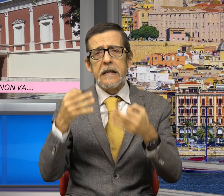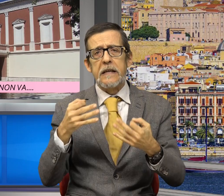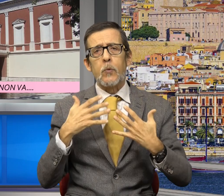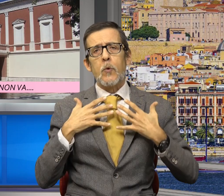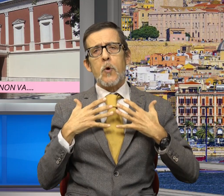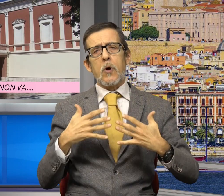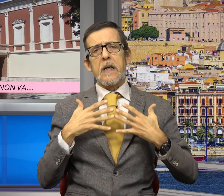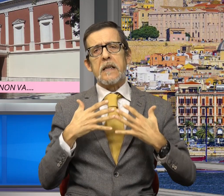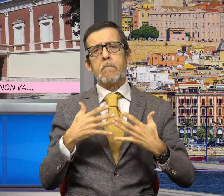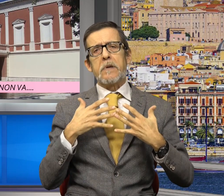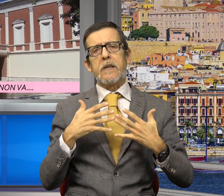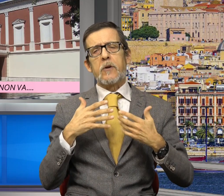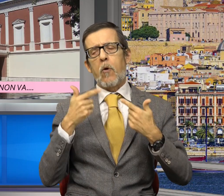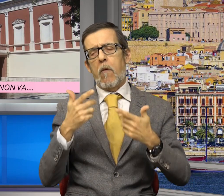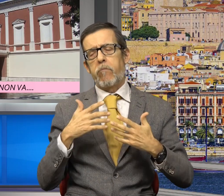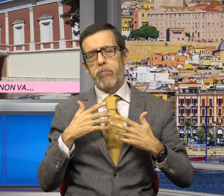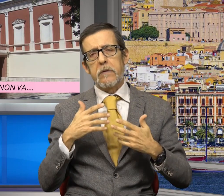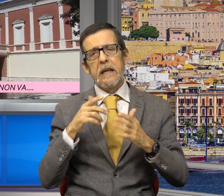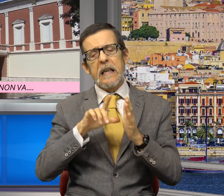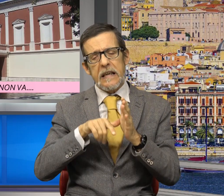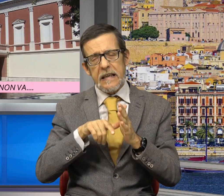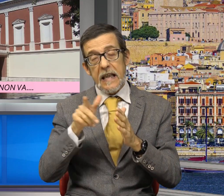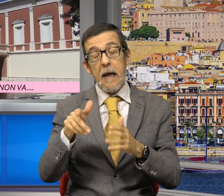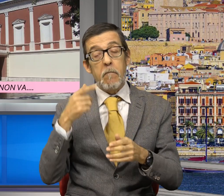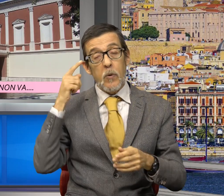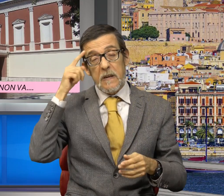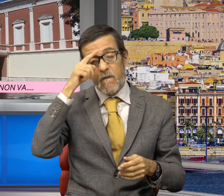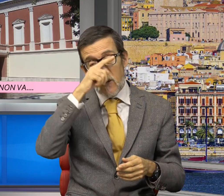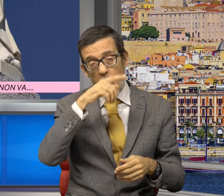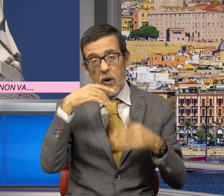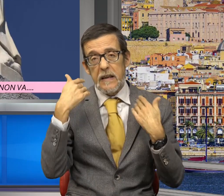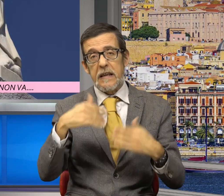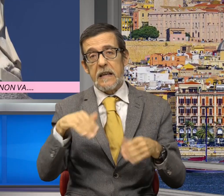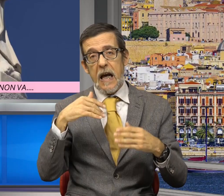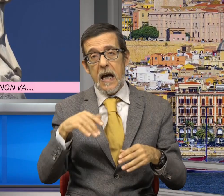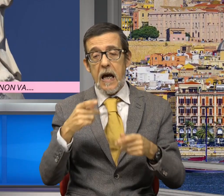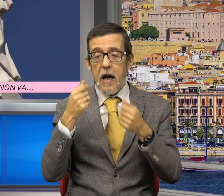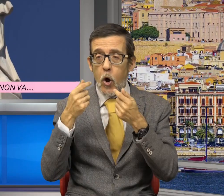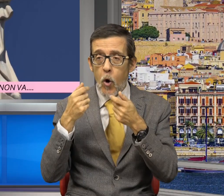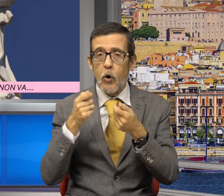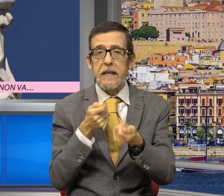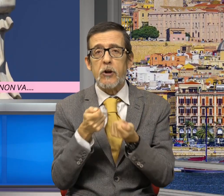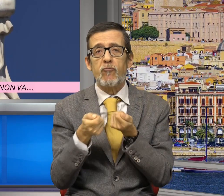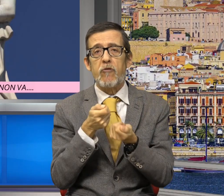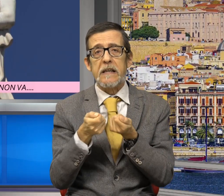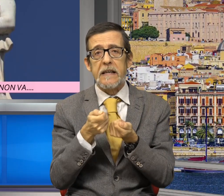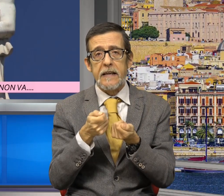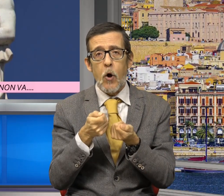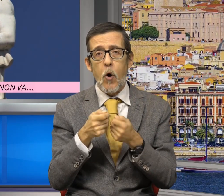esercizi commerciali che da tempo raccontano le difficoltà nell'affrontare i costi della gestione delle proprie attività. Abbiamo